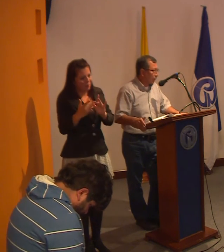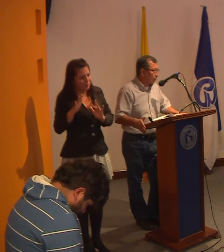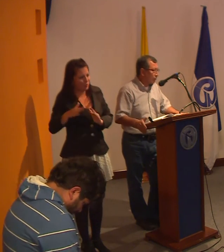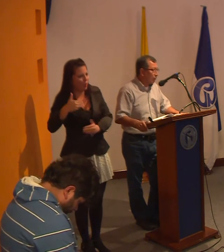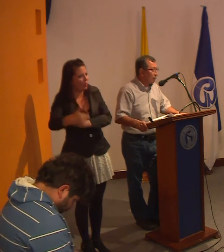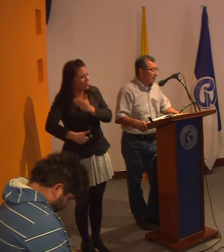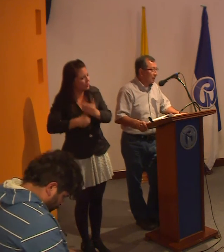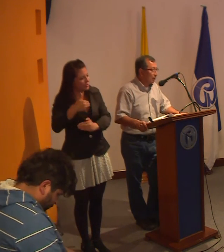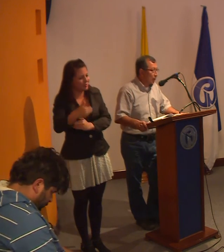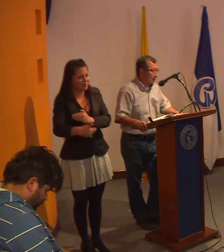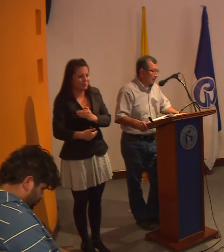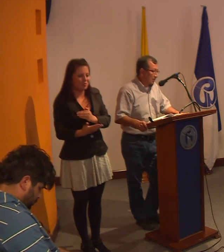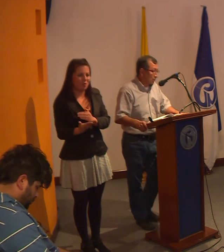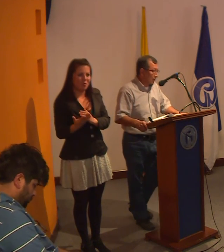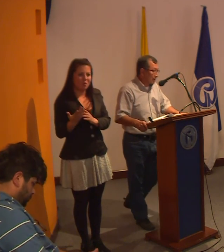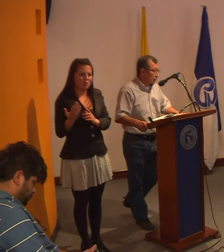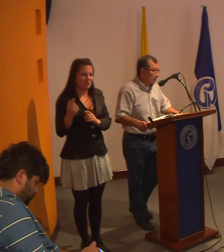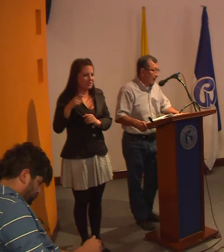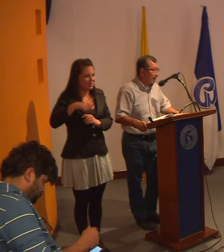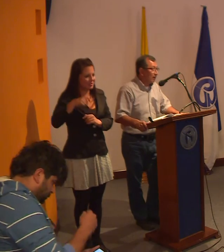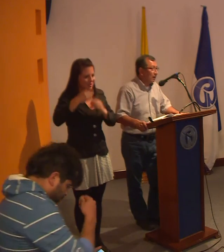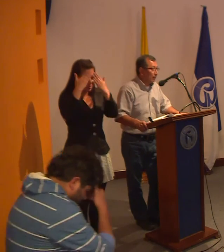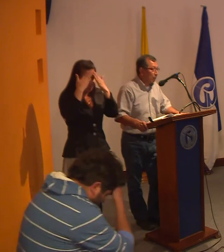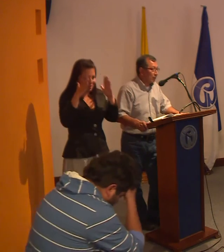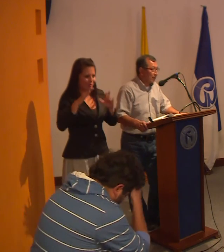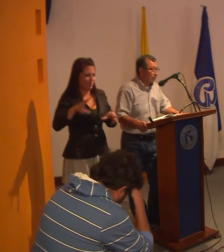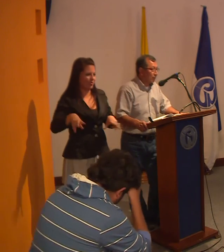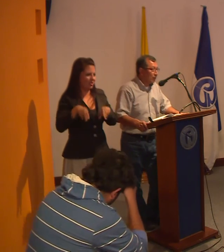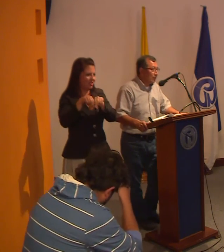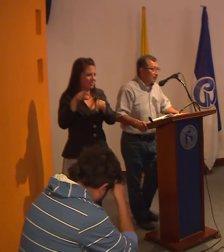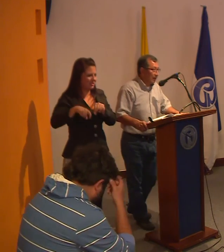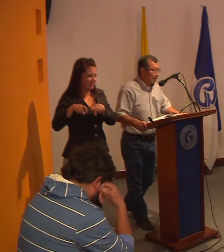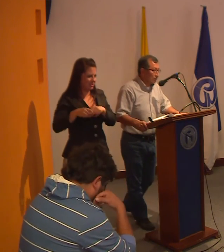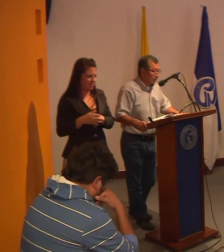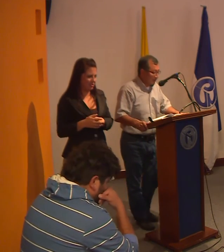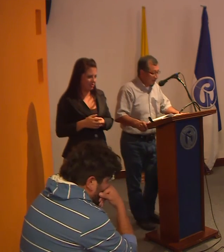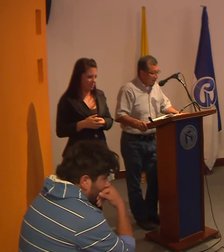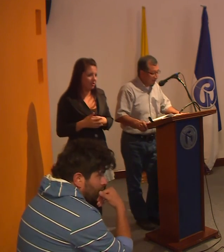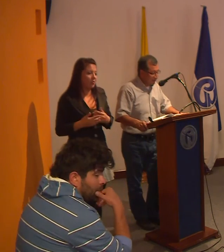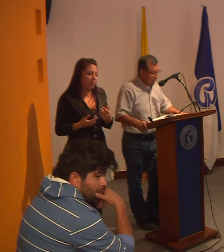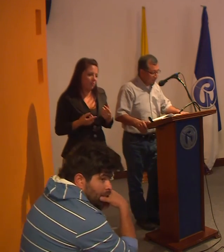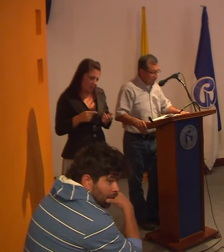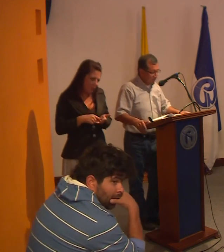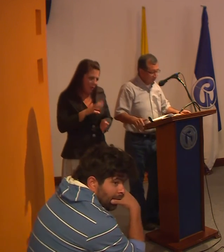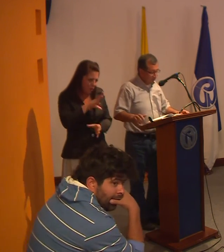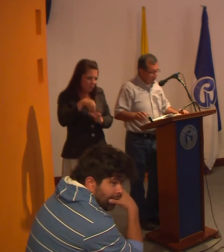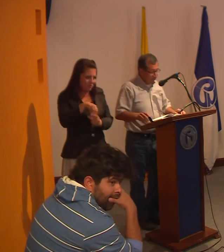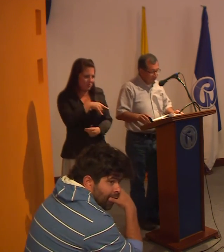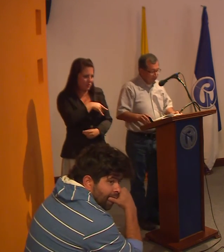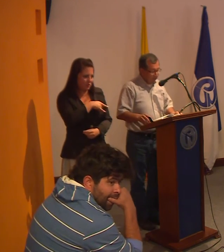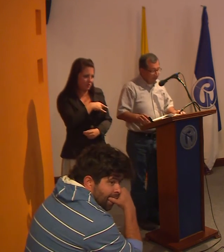proceso profundo de democratización de la sociedad y por lo tanto de las universidades.